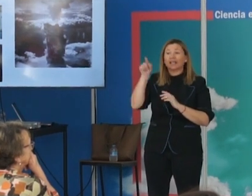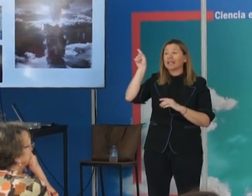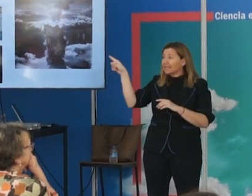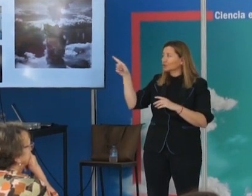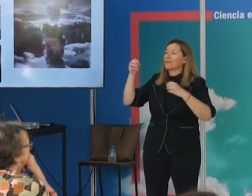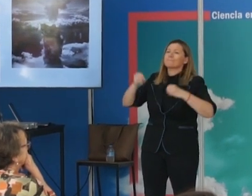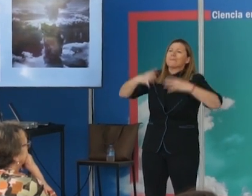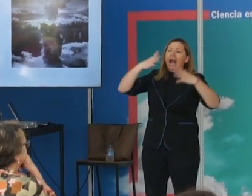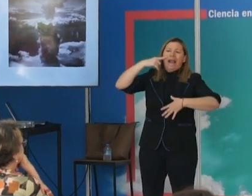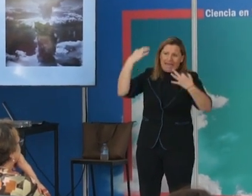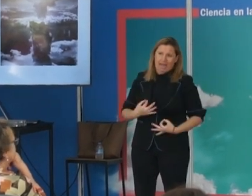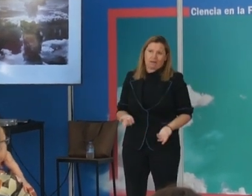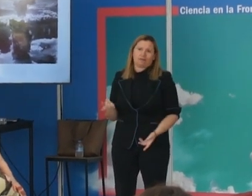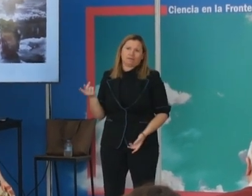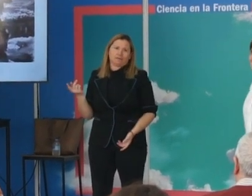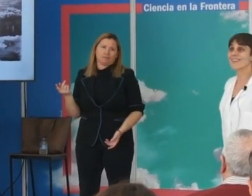demás,